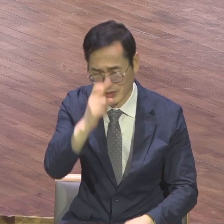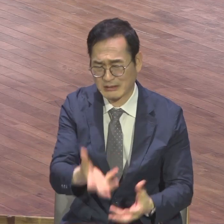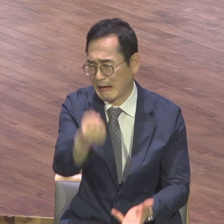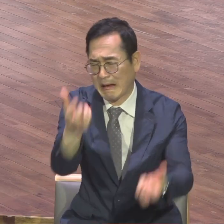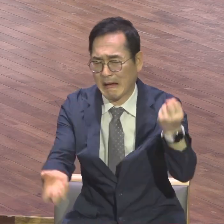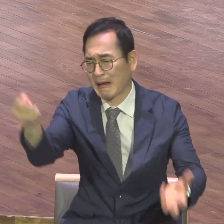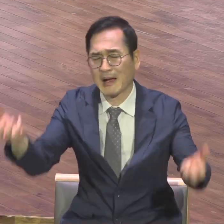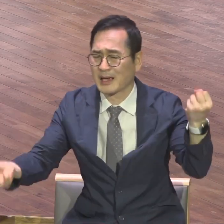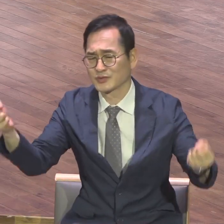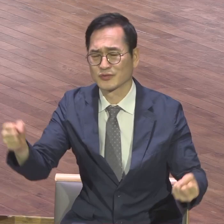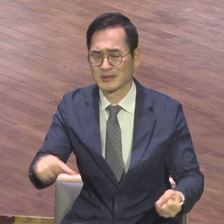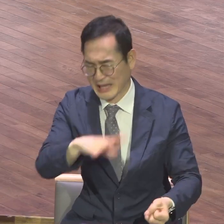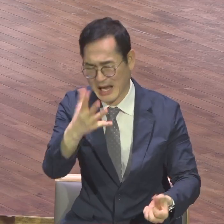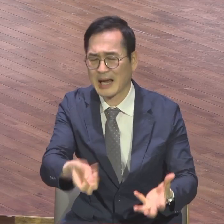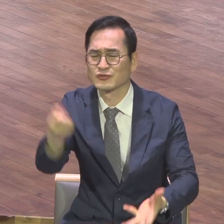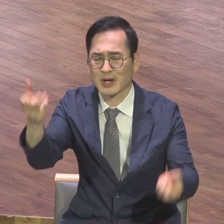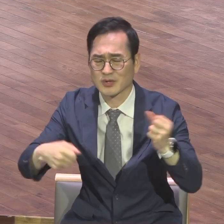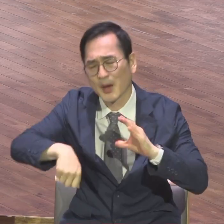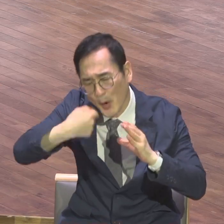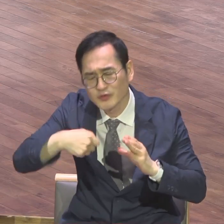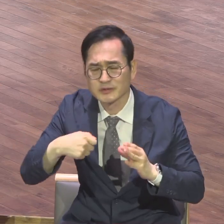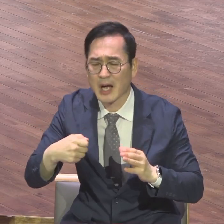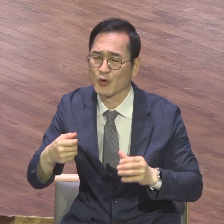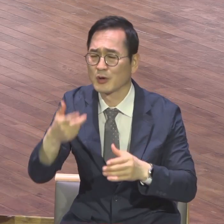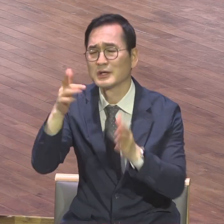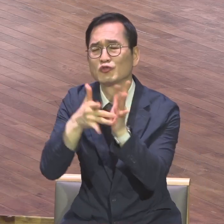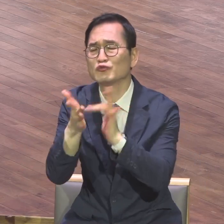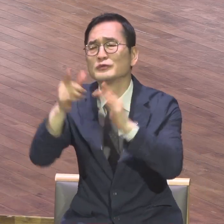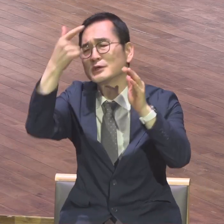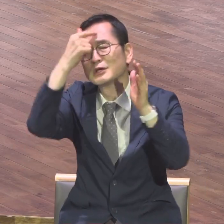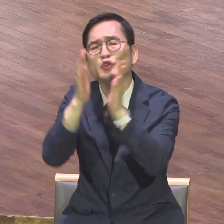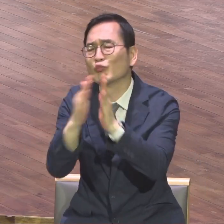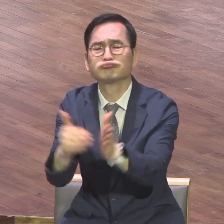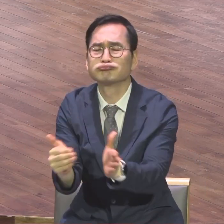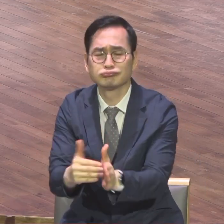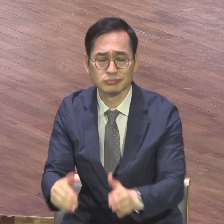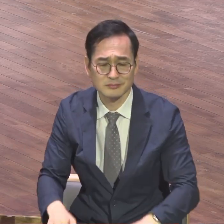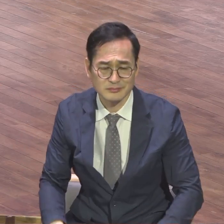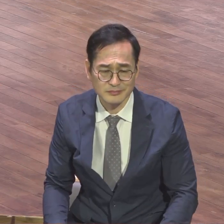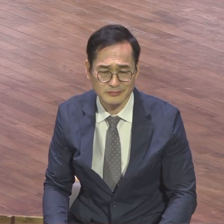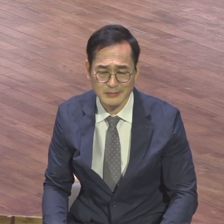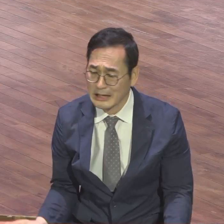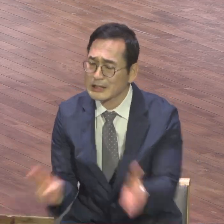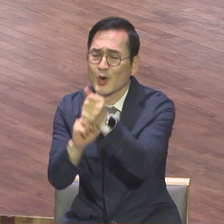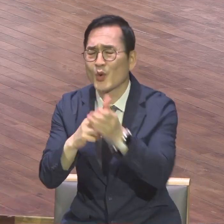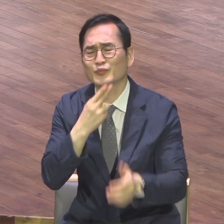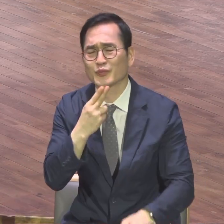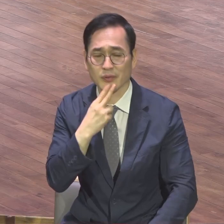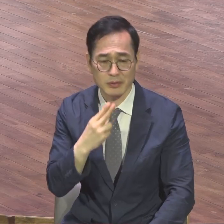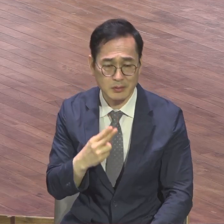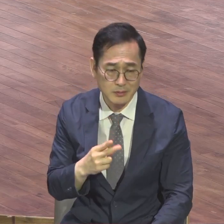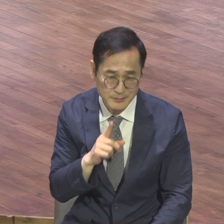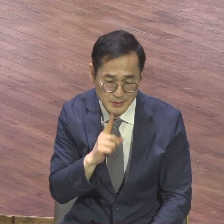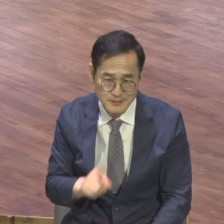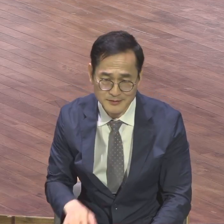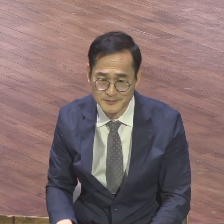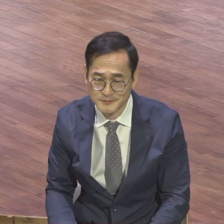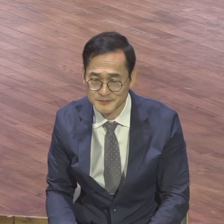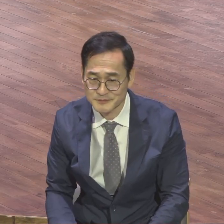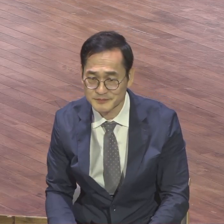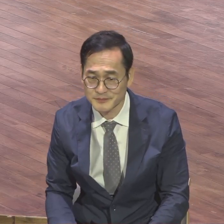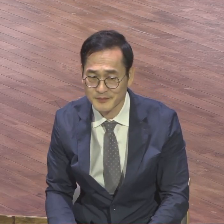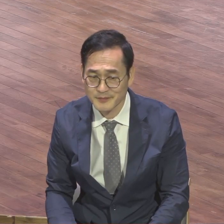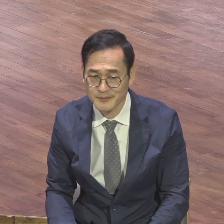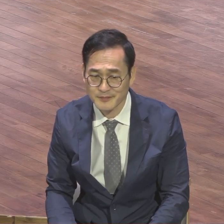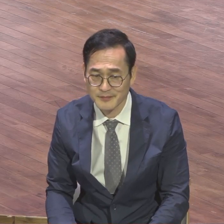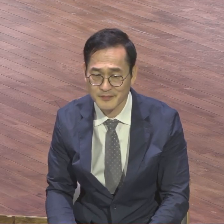금방 아멘 나오지. 이해가 돼. 그럴 수 있다. 그래 말해. 먹고 있으면 떡장. 이게 어린아이가 도시락 가져왔는데 뭐